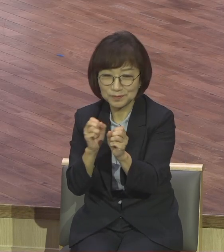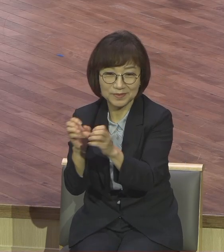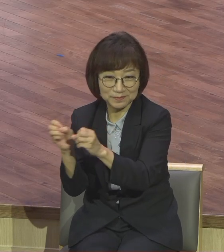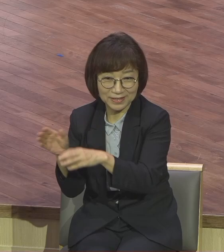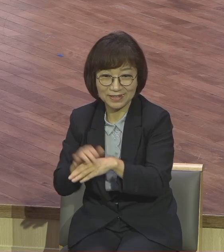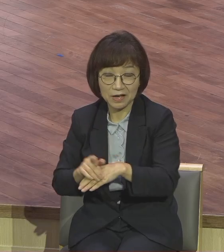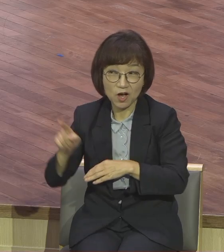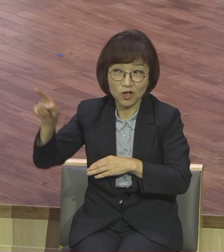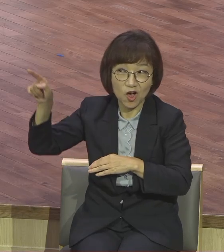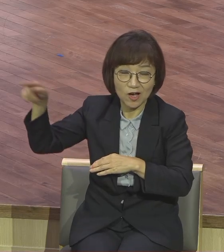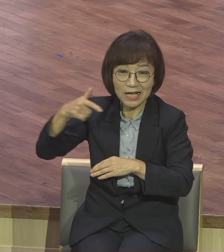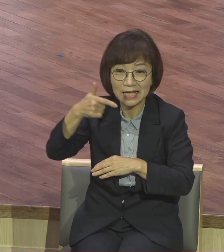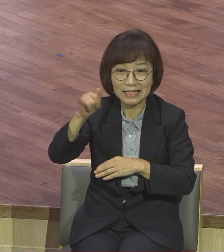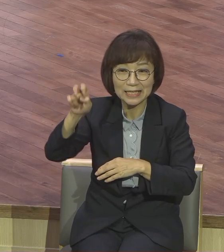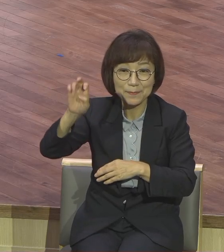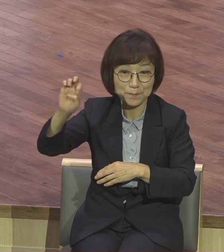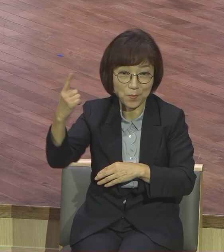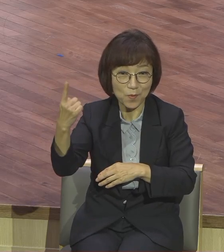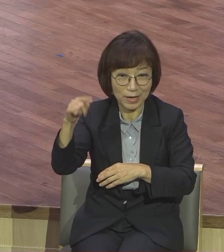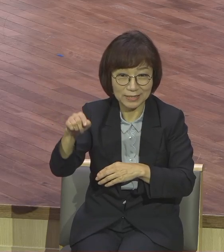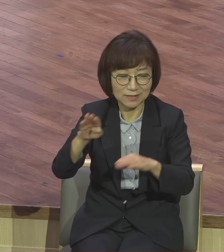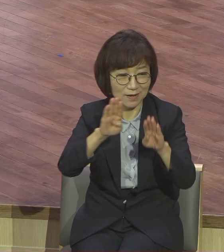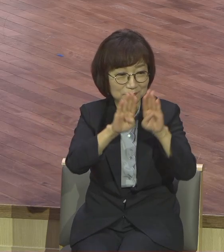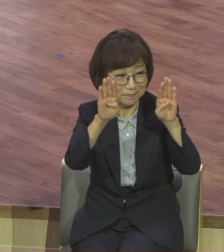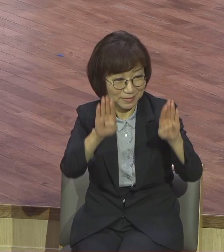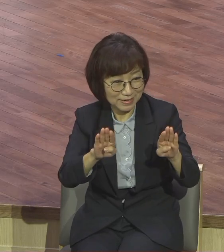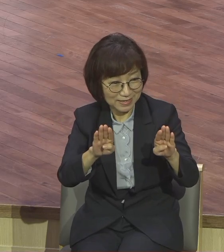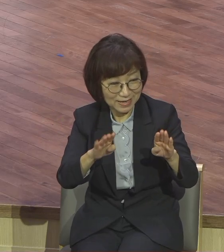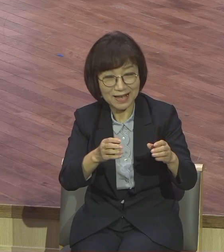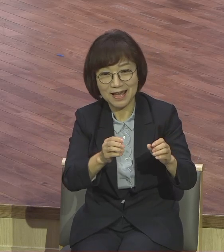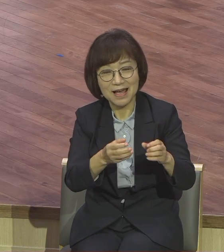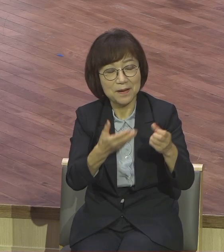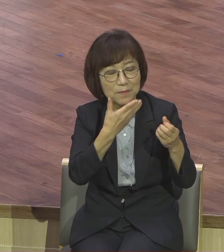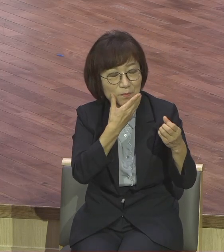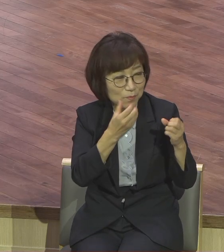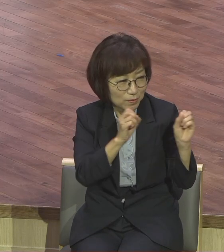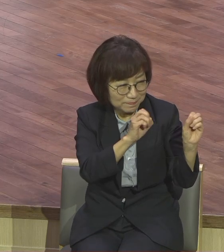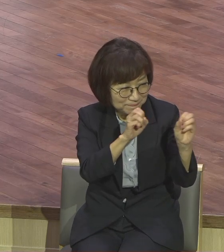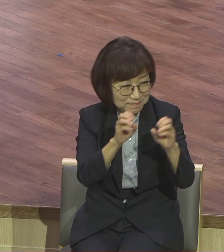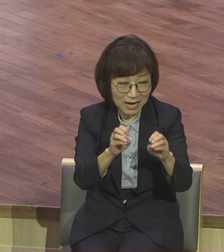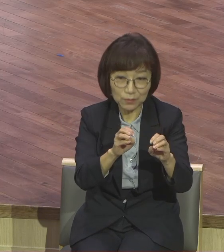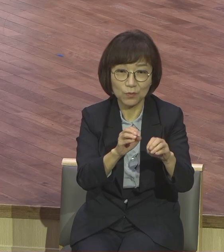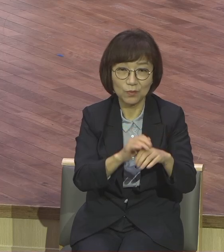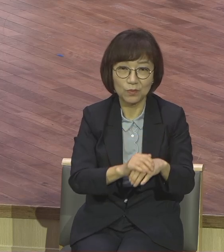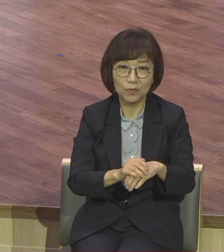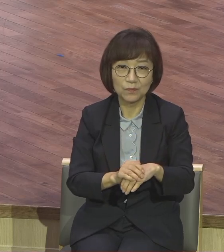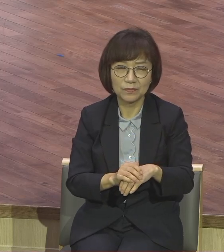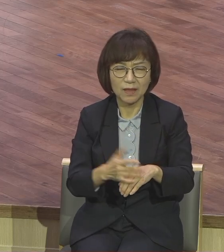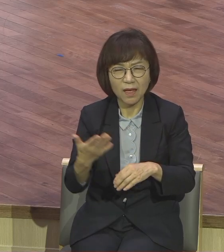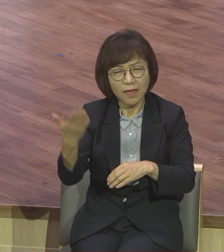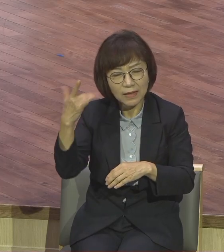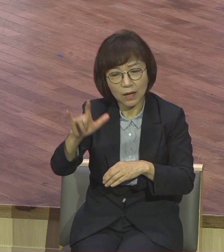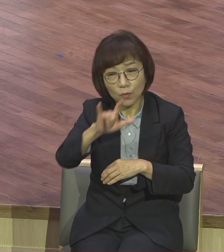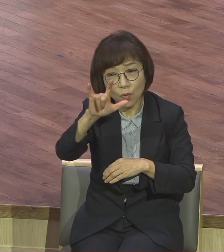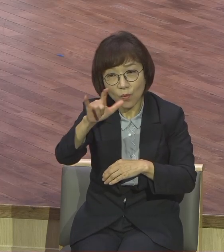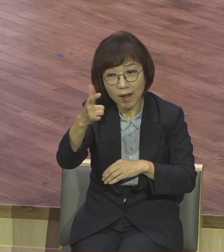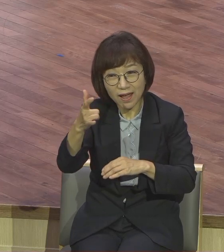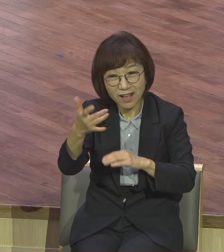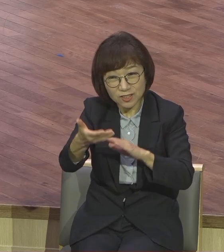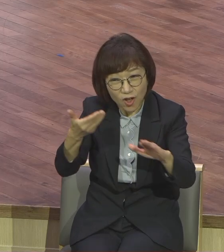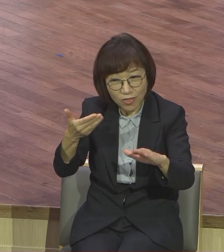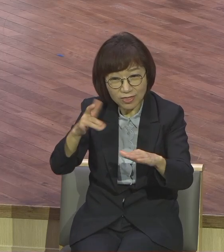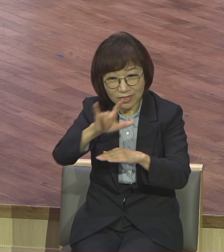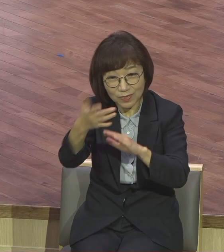하면서 그들에게 복음을 증거할 입값을 던지고 우리가 코로나 이전에는 전 세계로 다니며 복음을 증거